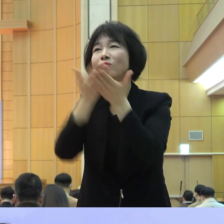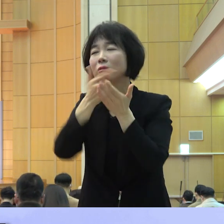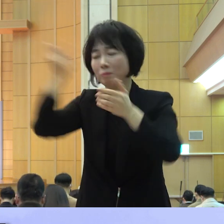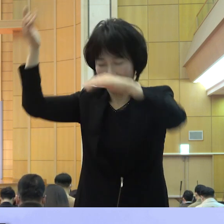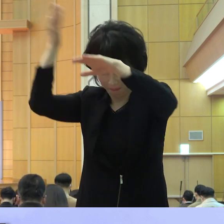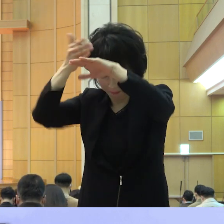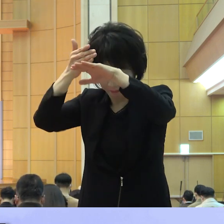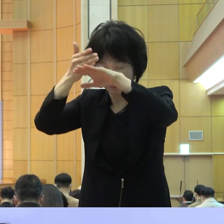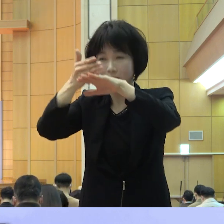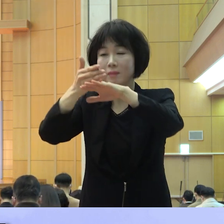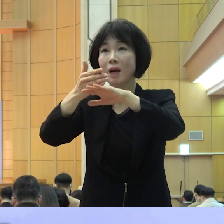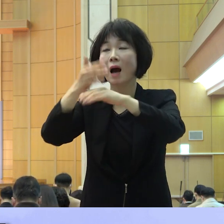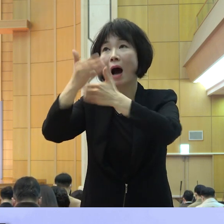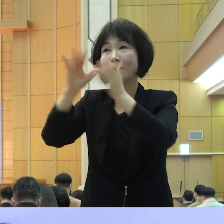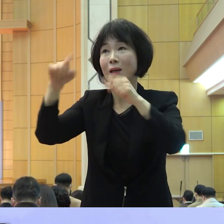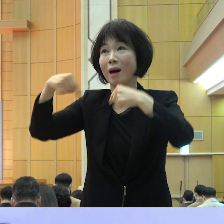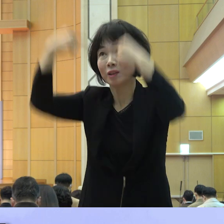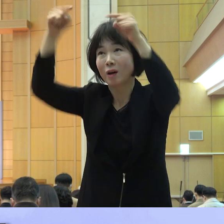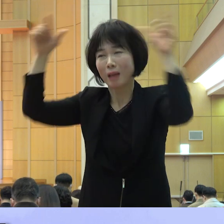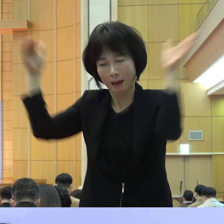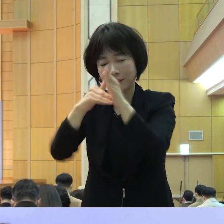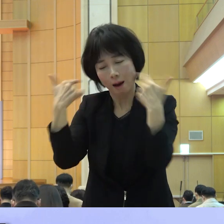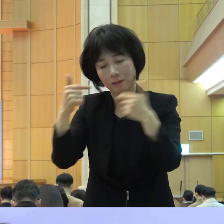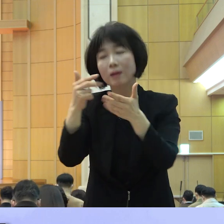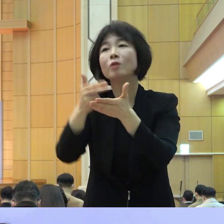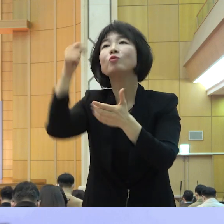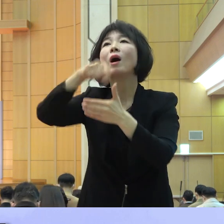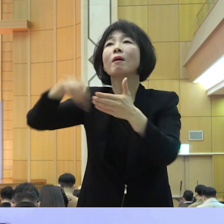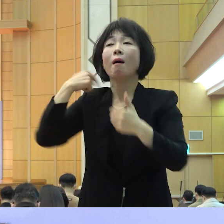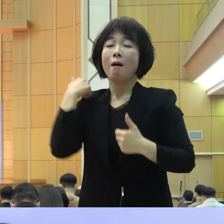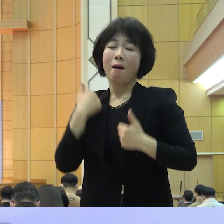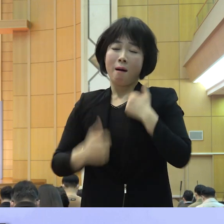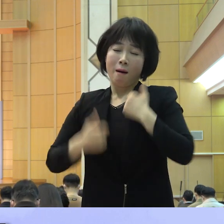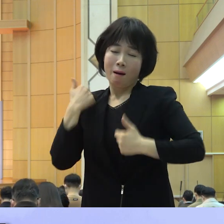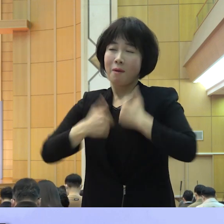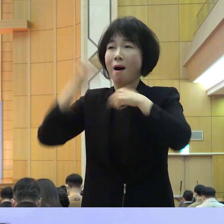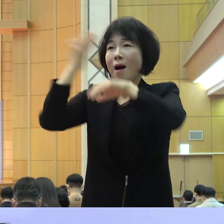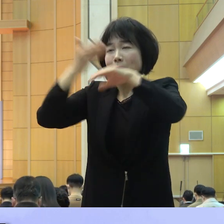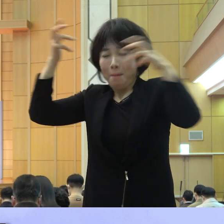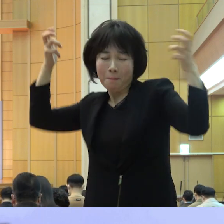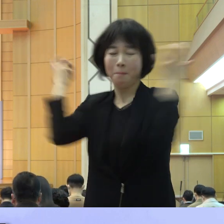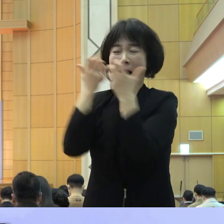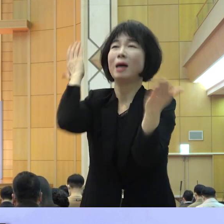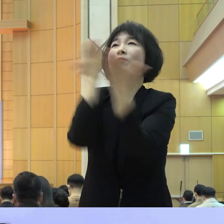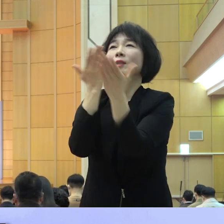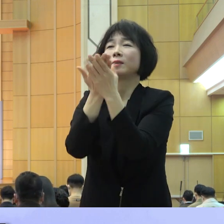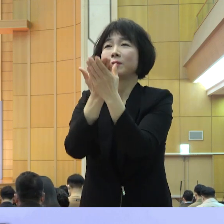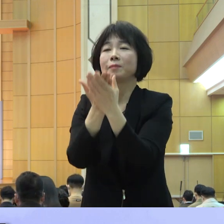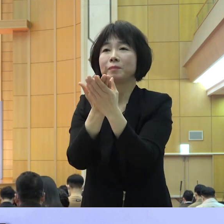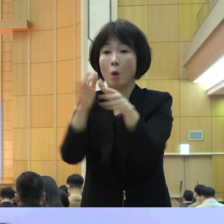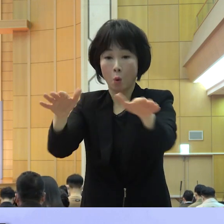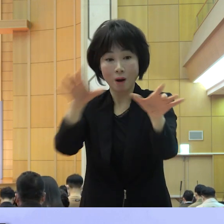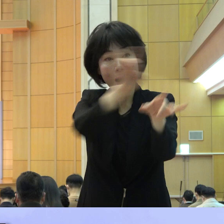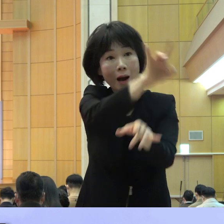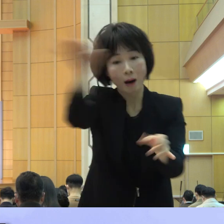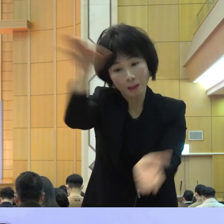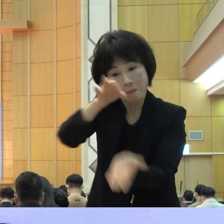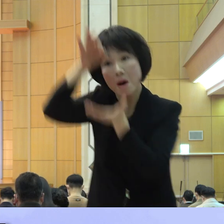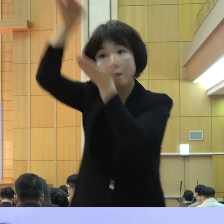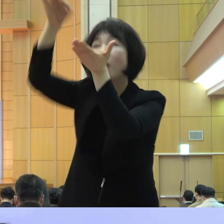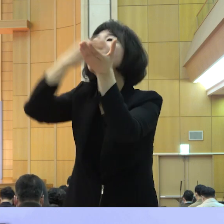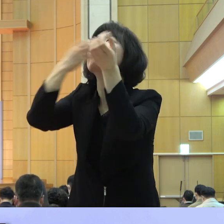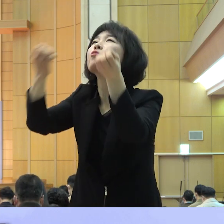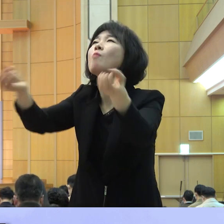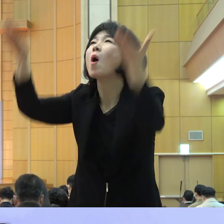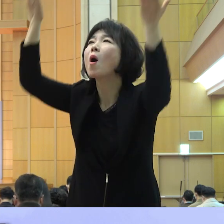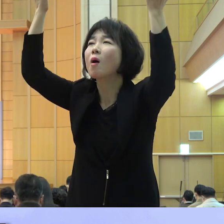감사합니다. 주님 앞에 가는 그날까지 항상 주 안에서 기뻐하게 하시고 감사하는 자 되게 하여 주옵소서. 오늘 드린 예물 위에